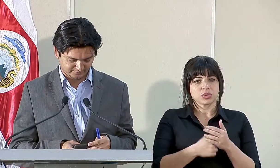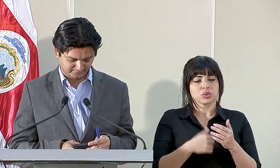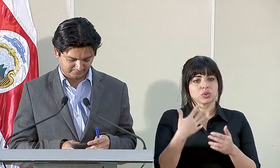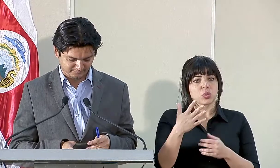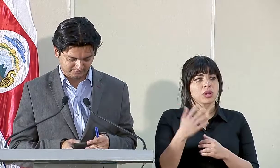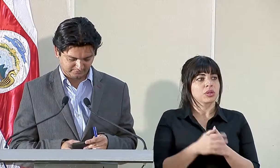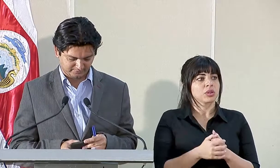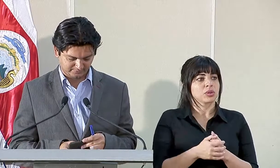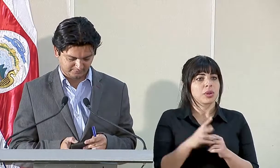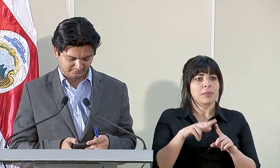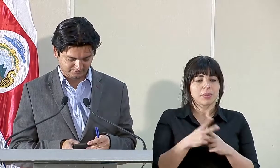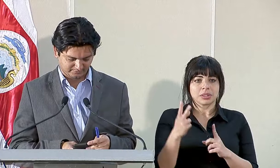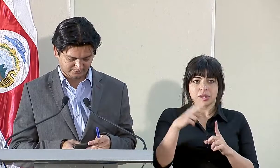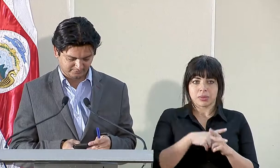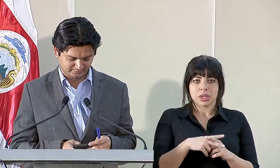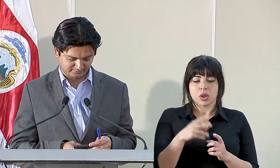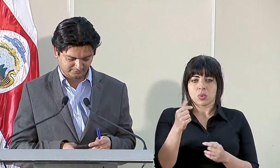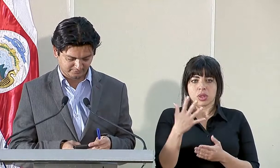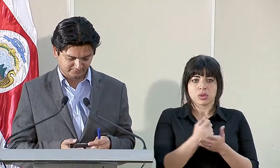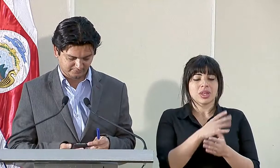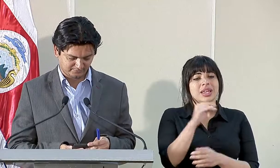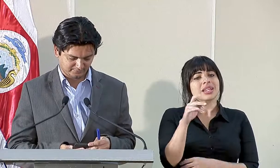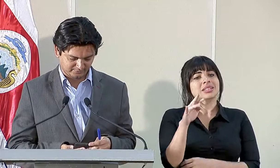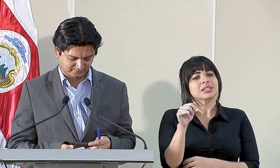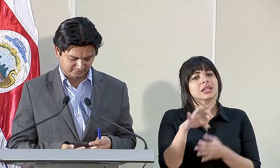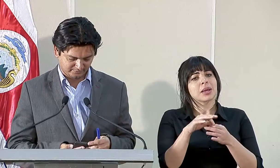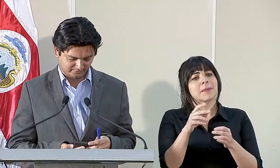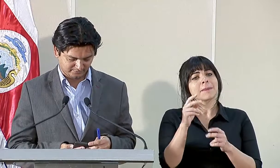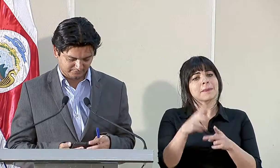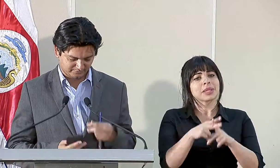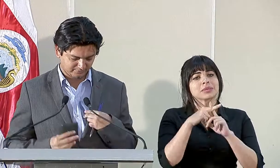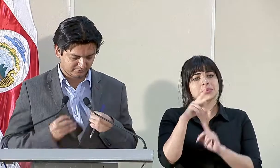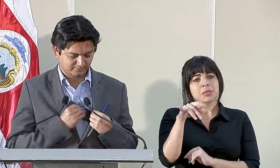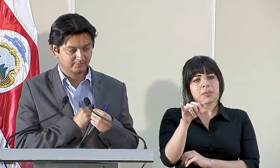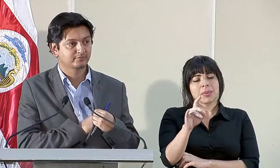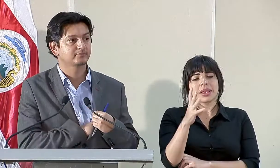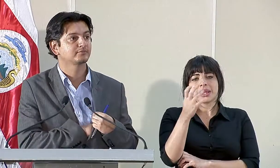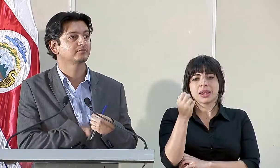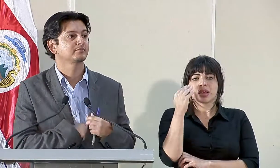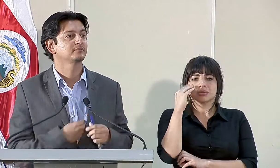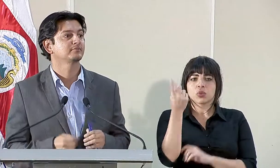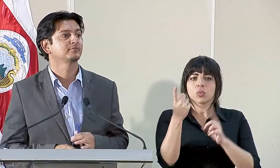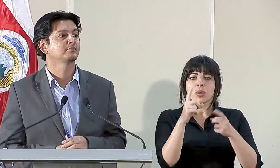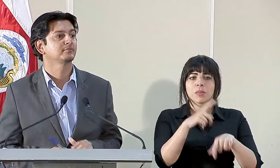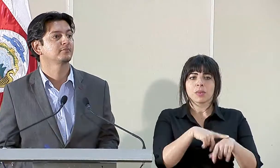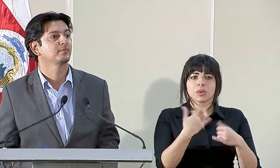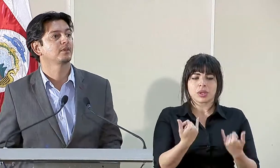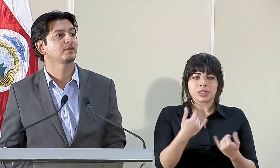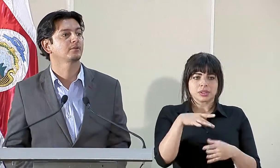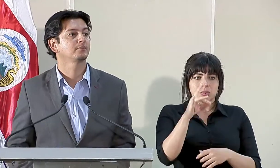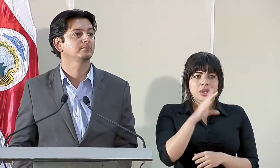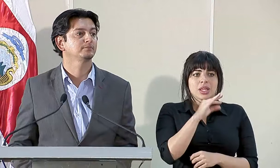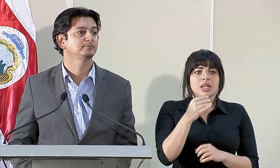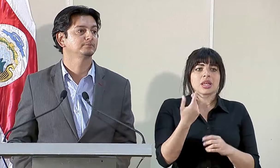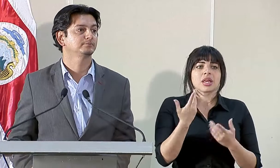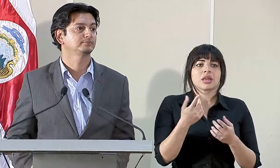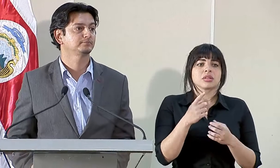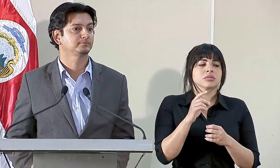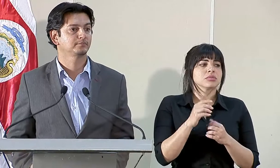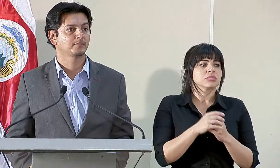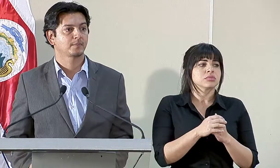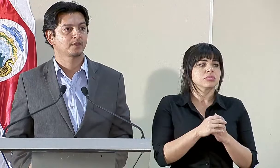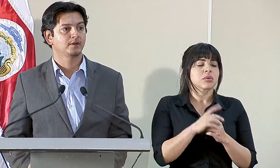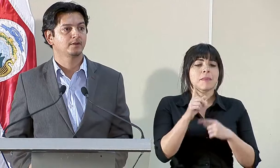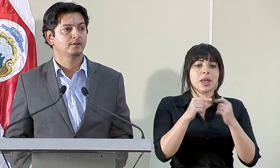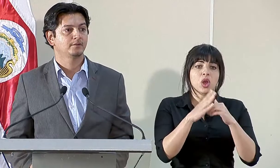entren a regir. Doña Cristina, sobre el préstamo del BID, quería preguntarle en qué etapa se encuentra y en qué, se mencionó 7 cárceles que se